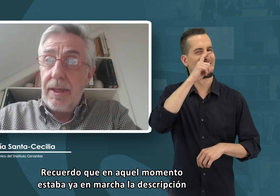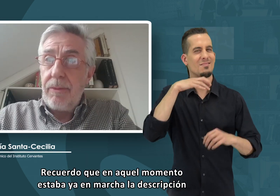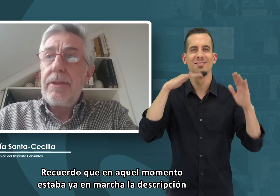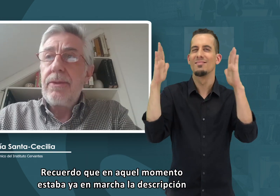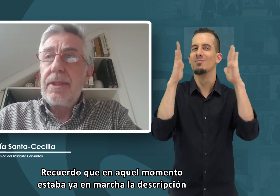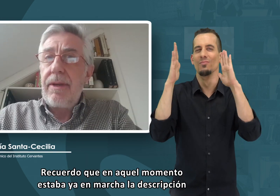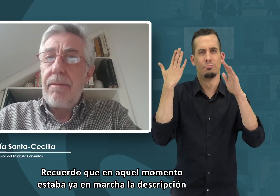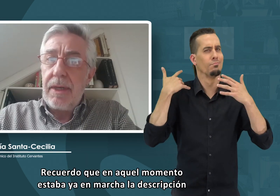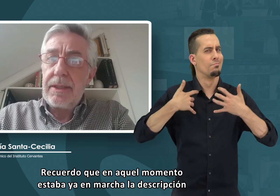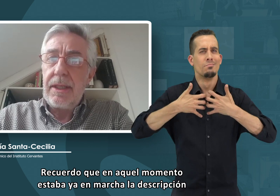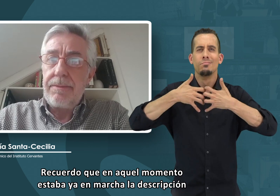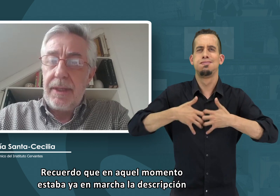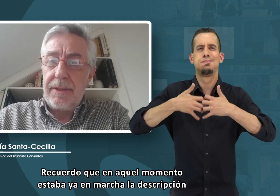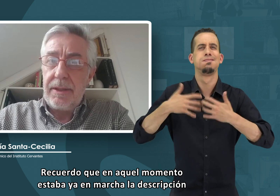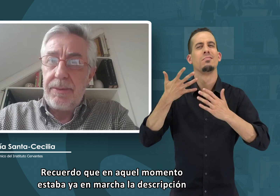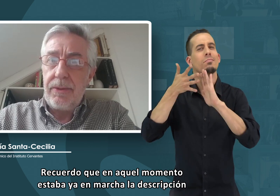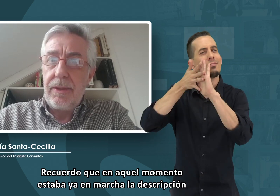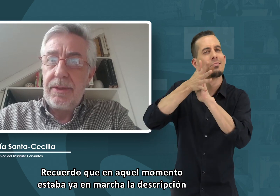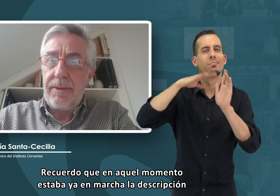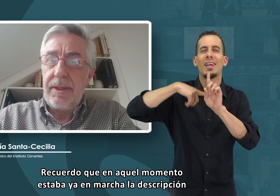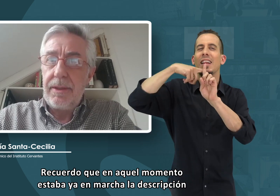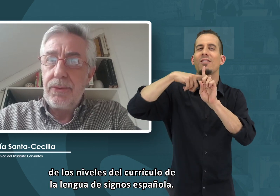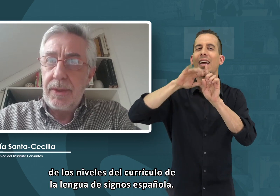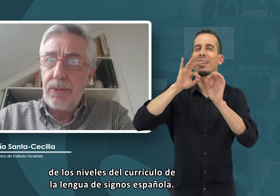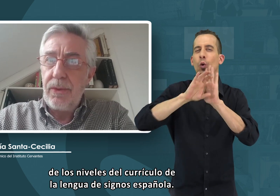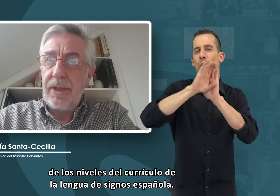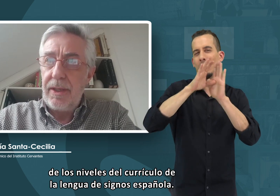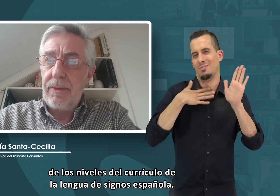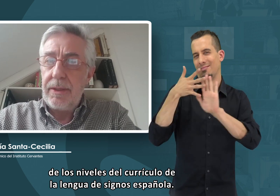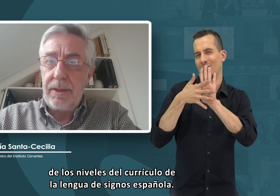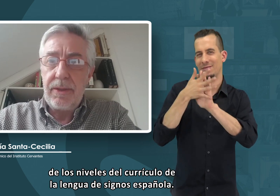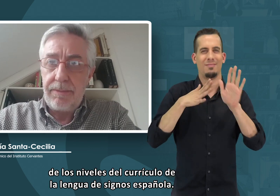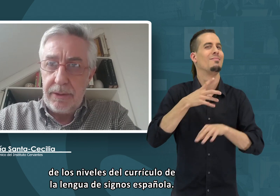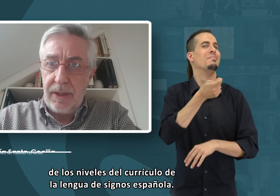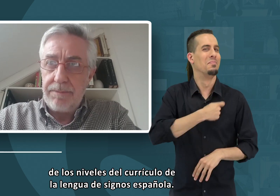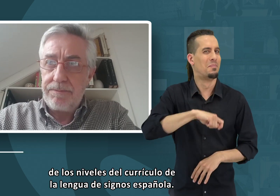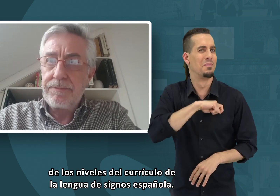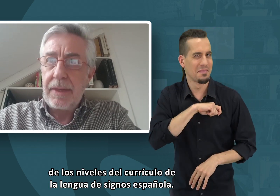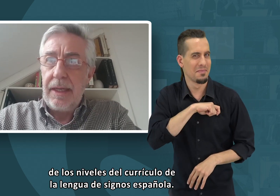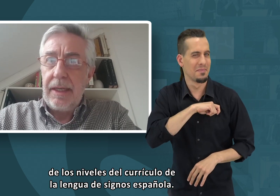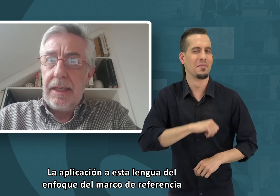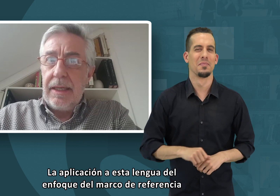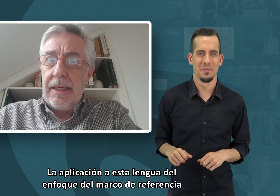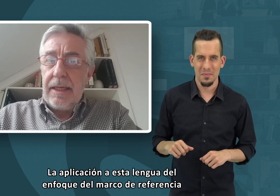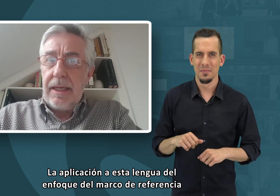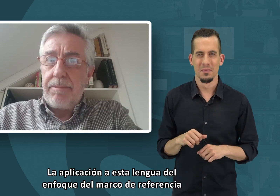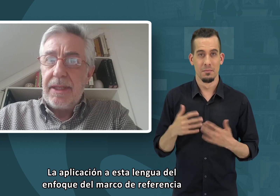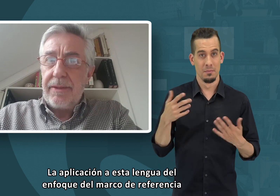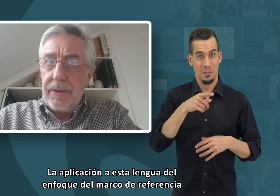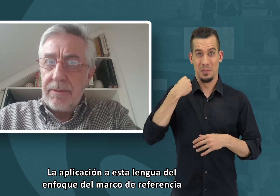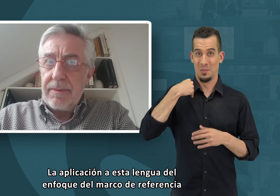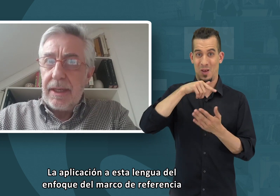Recuerdo que en aquel momento estaba ya en marcha la descripción de los niveles del currículo de la lengua de signos española.